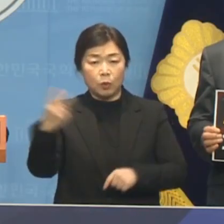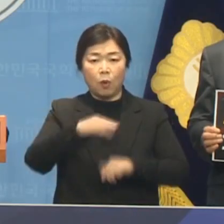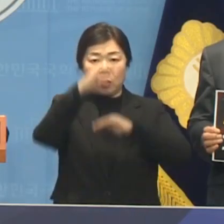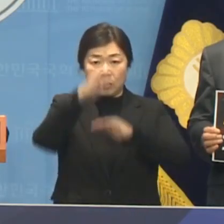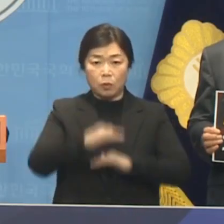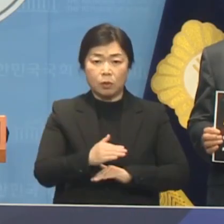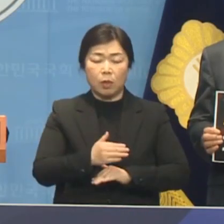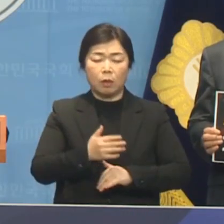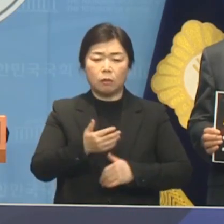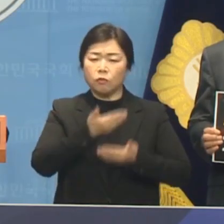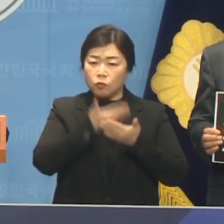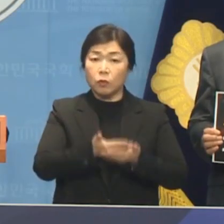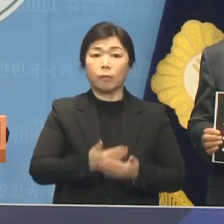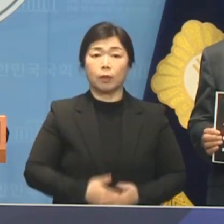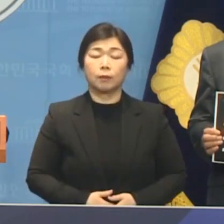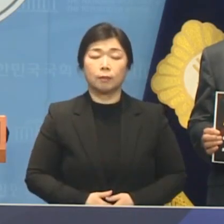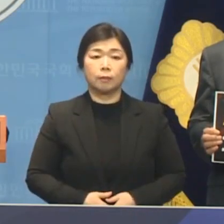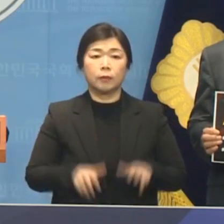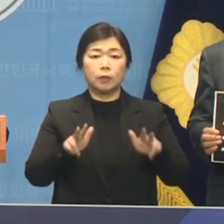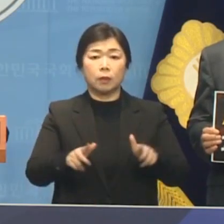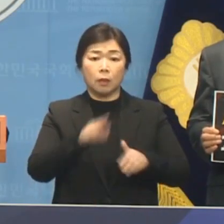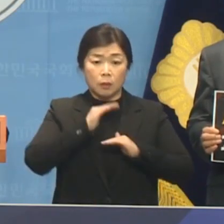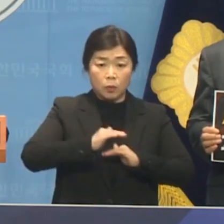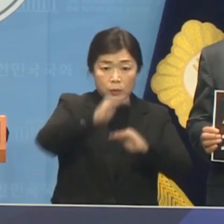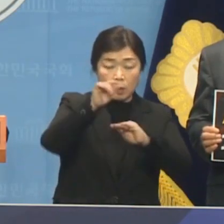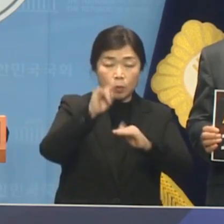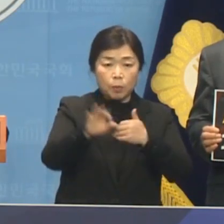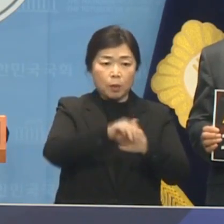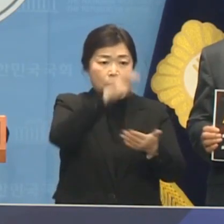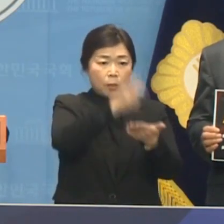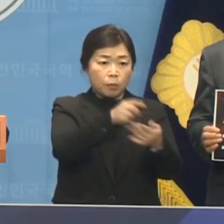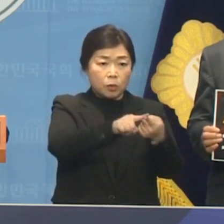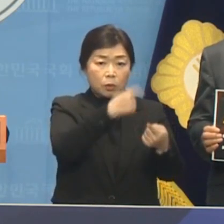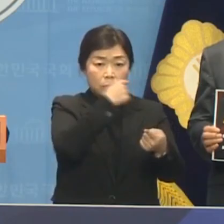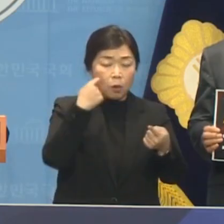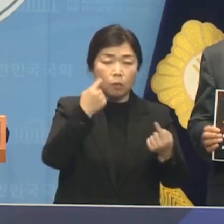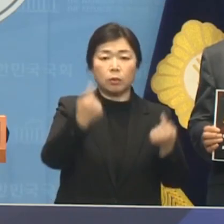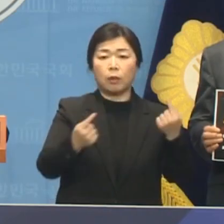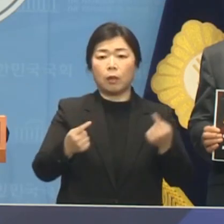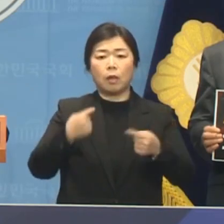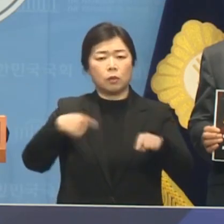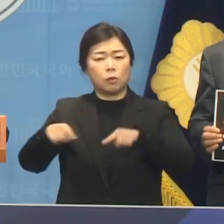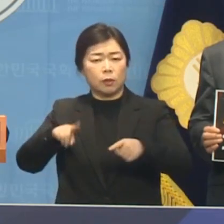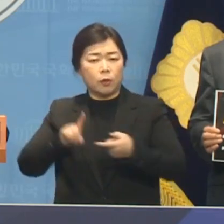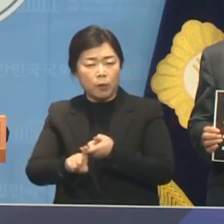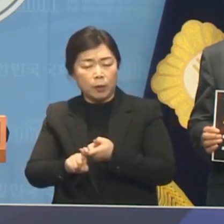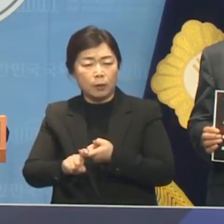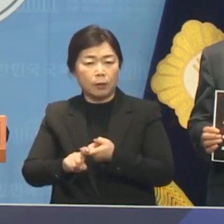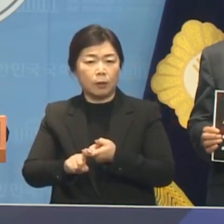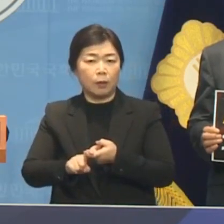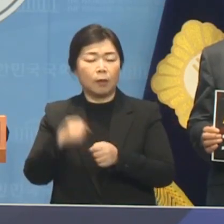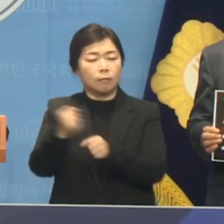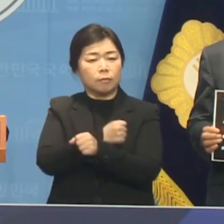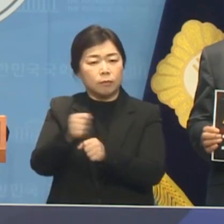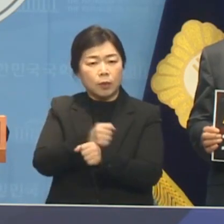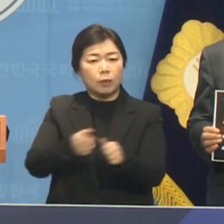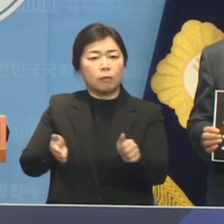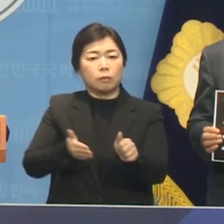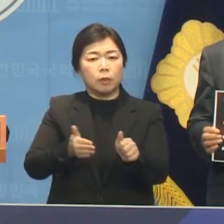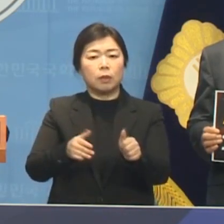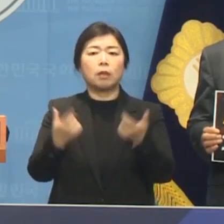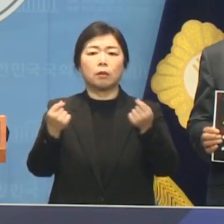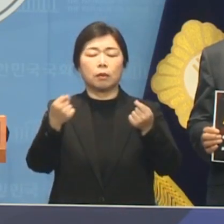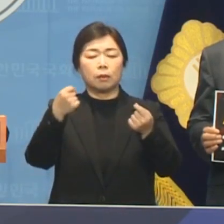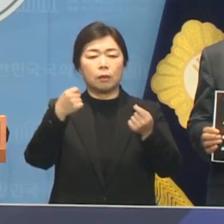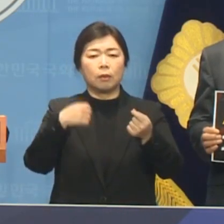지금 진행 중인 탄핵 절차는 법적 근거보다 정치적 이해관계에 의해 휘둘리고 있다는 우려를 낳고